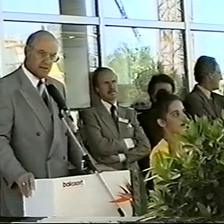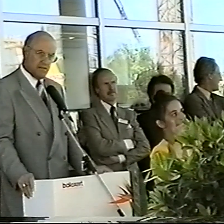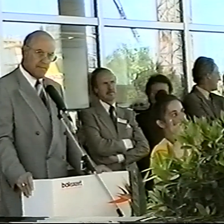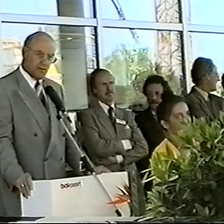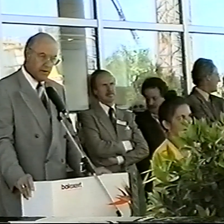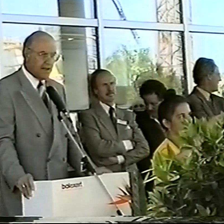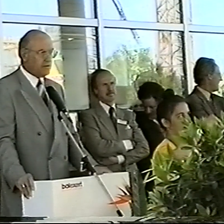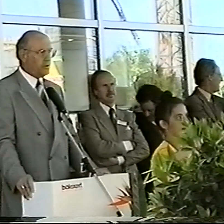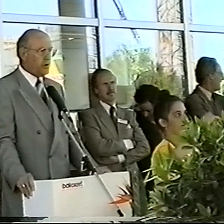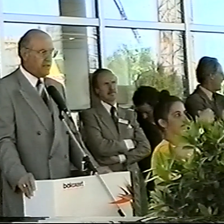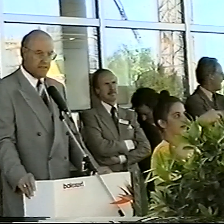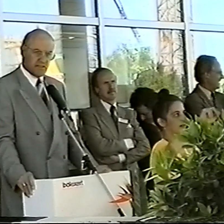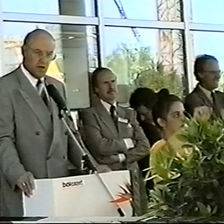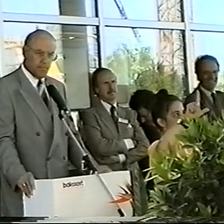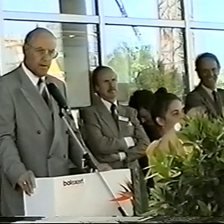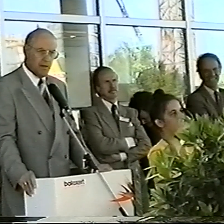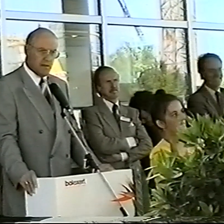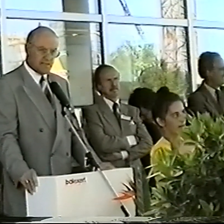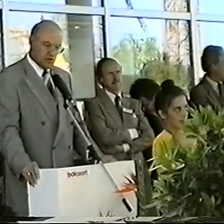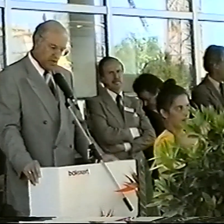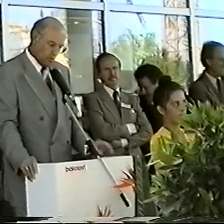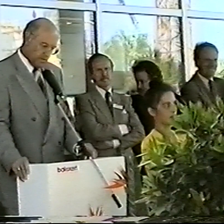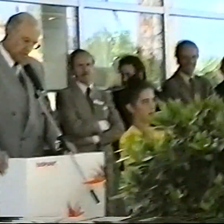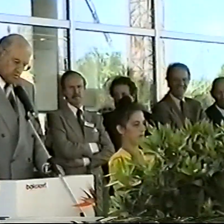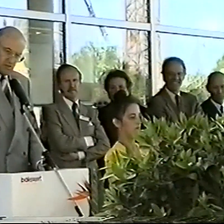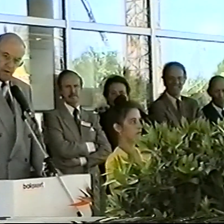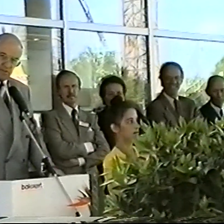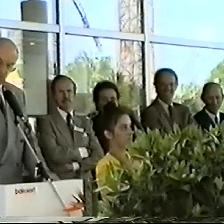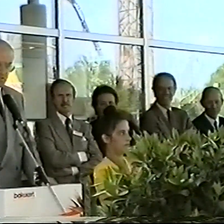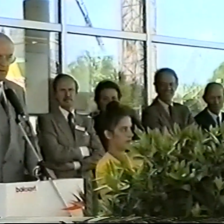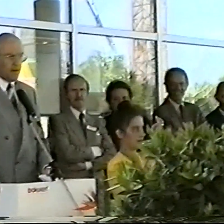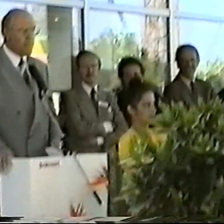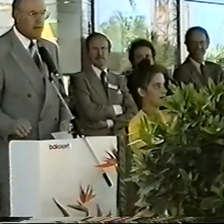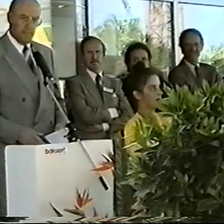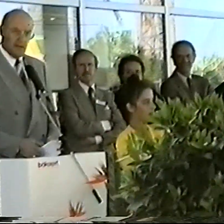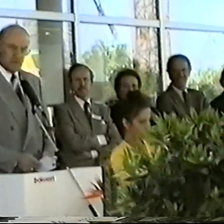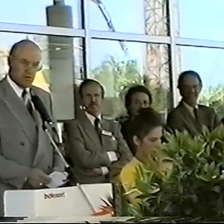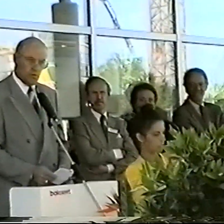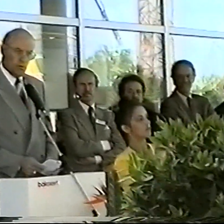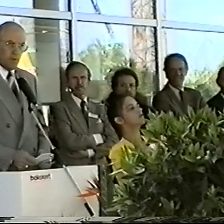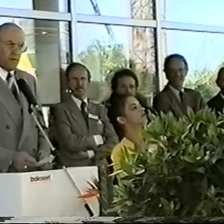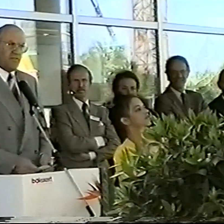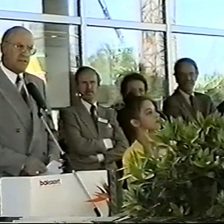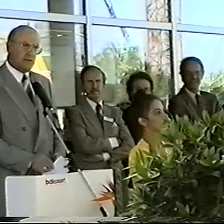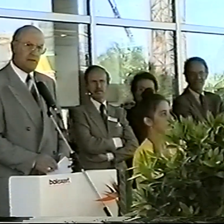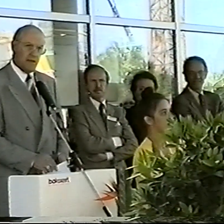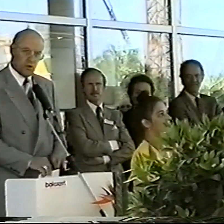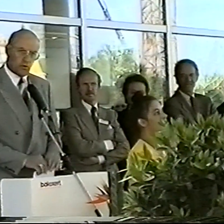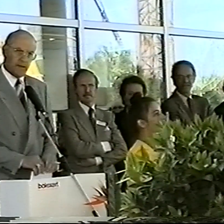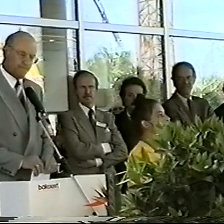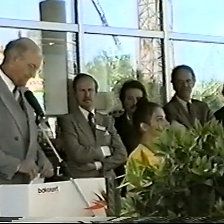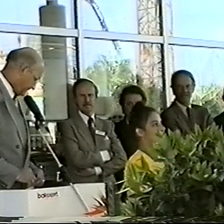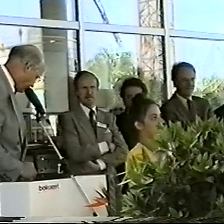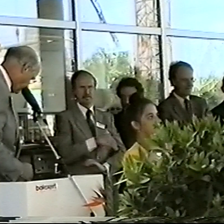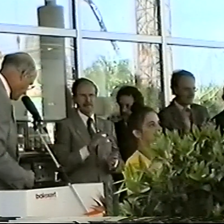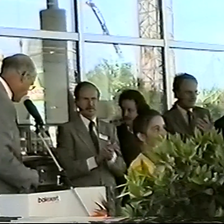Migrol, merci à McDonald's de donner cet exemple. Sachez combien nous y sommes sensibles. Mesdames et messieurs, bonne visite et bonne